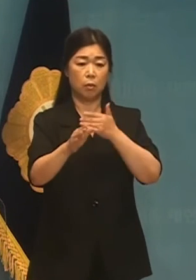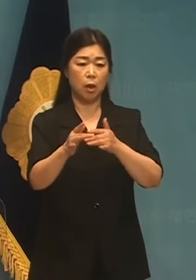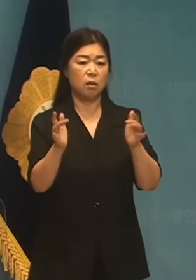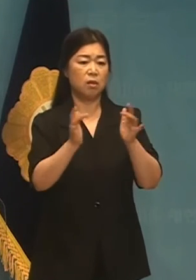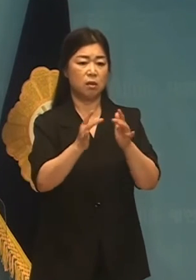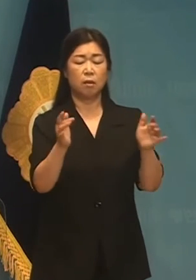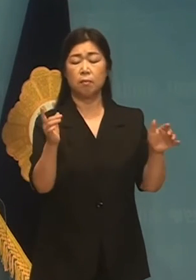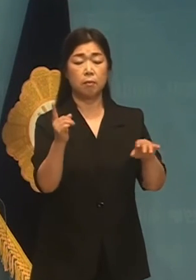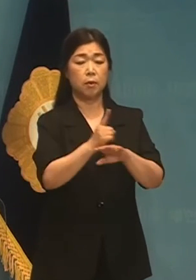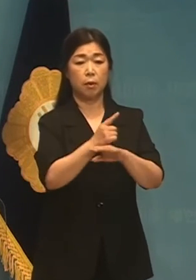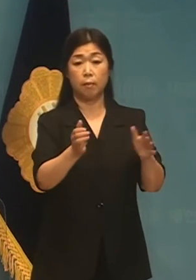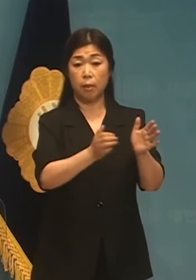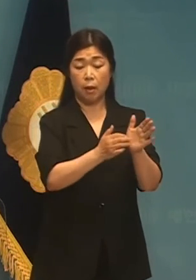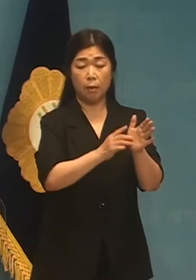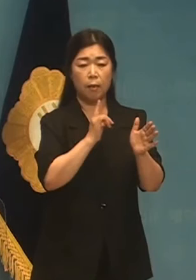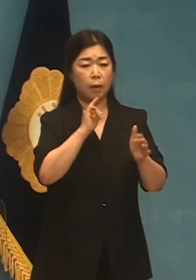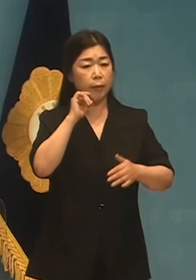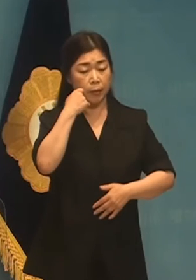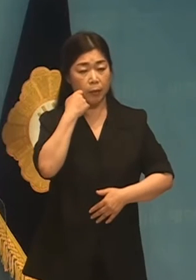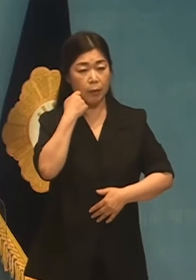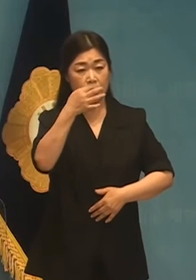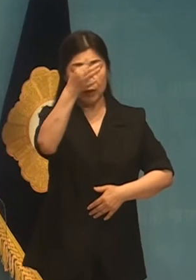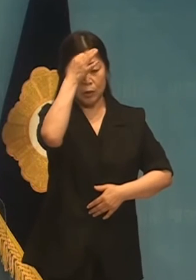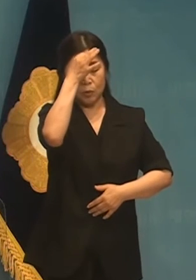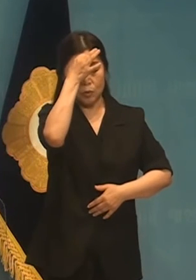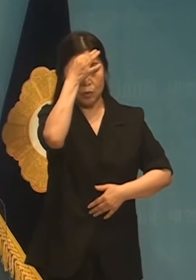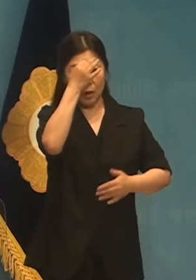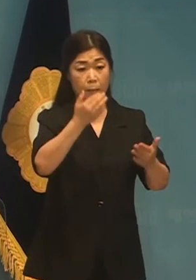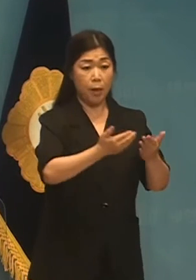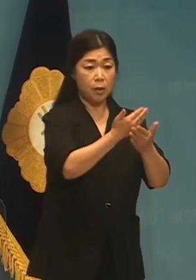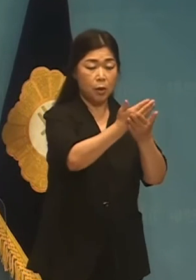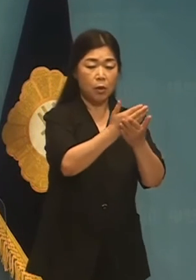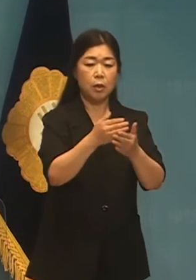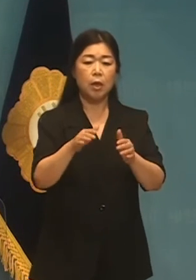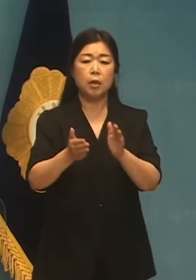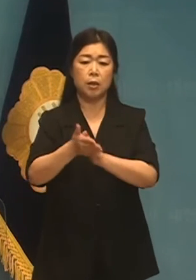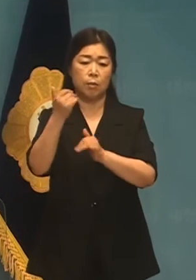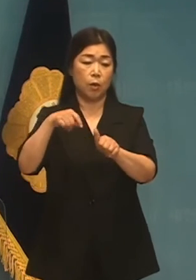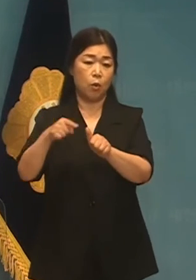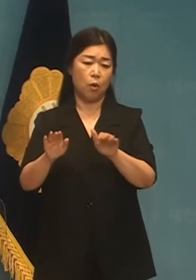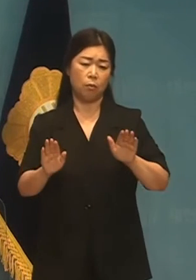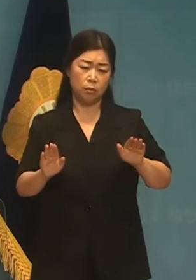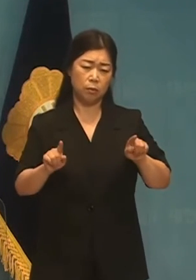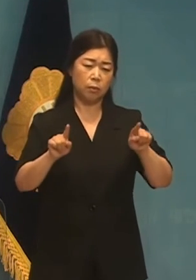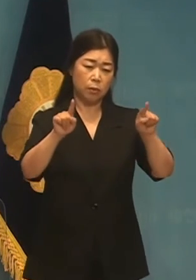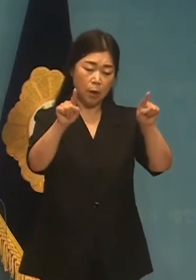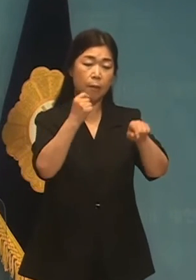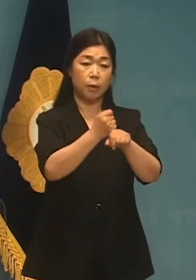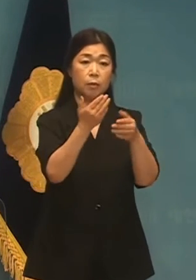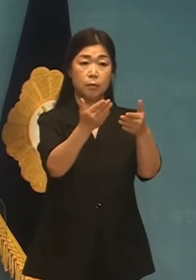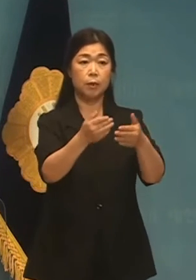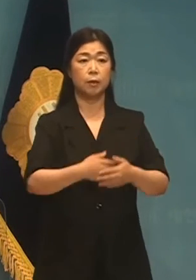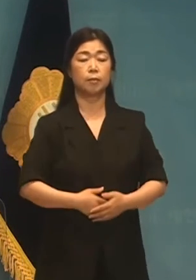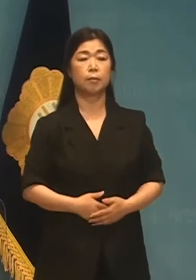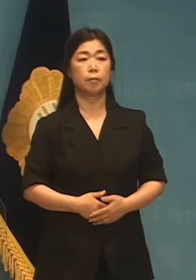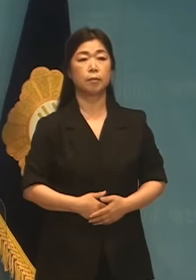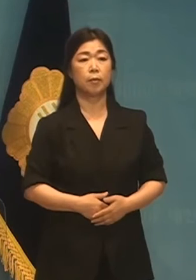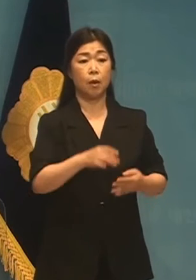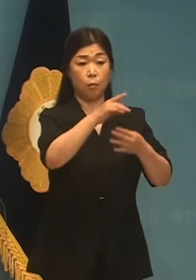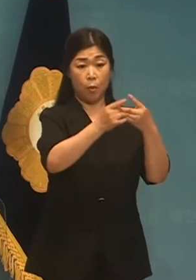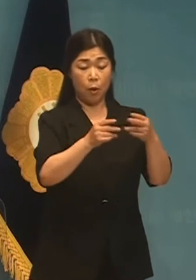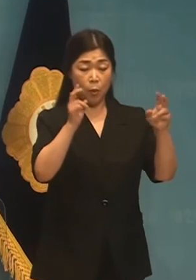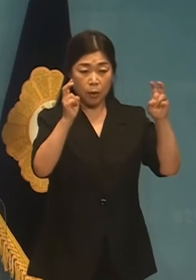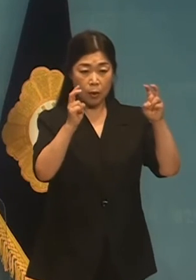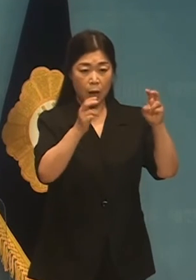기술 진보에 소외된 시민과 함께 가는 따뜻한 디지털화를 이루겠습니다. 플랫폼